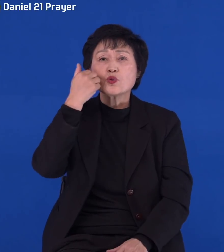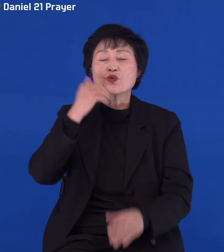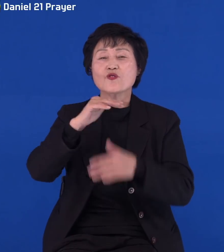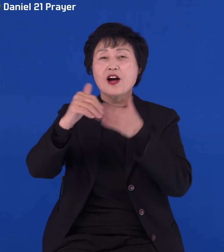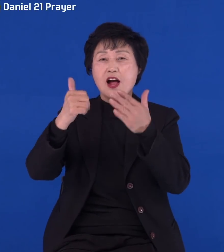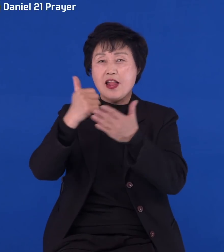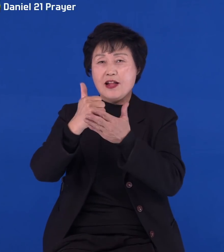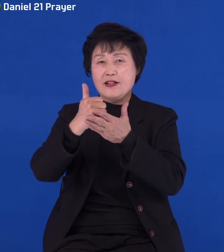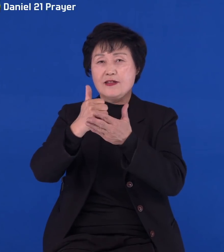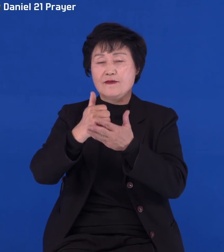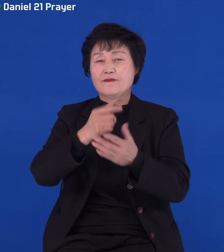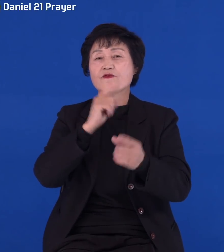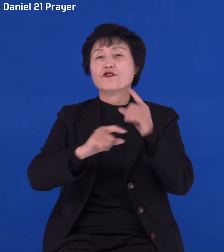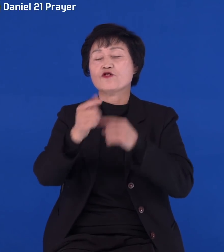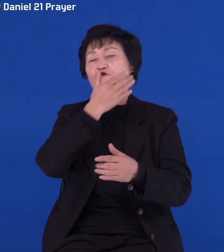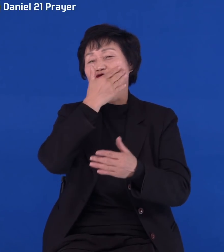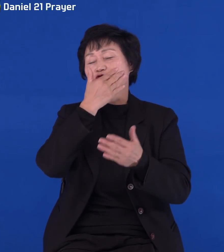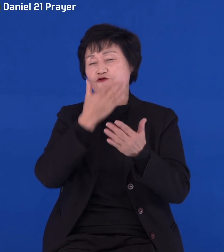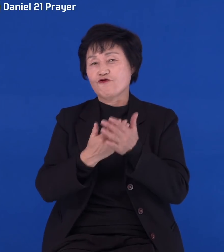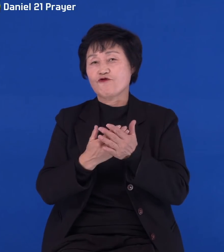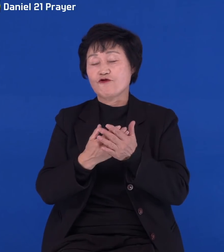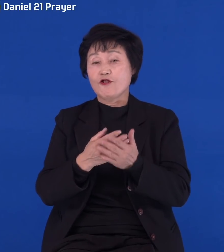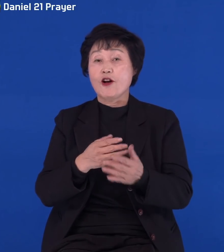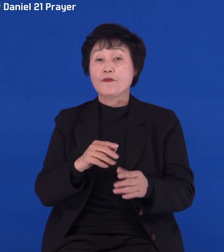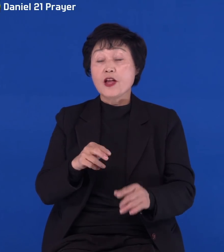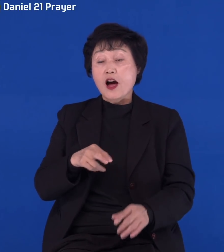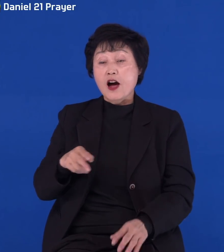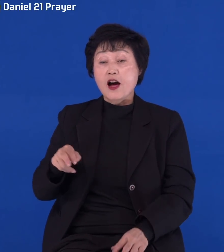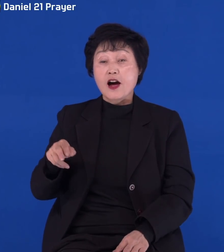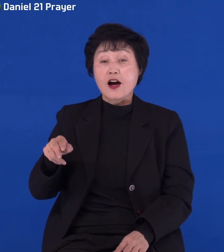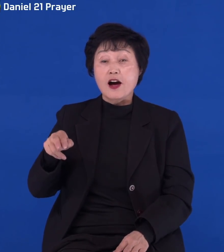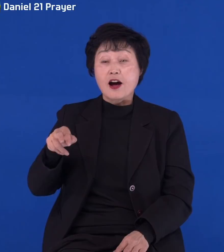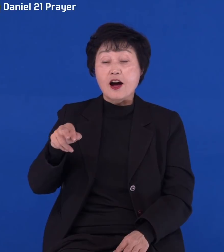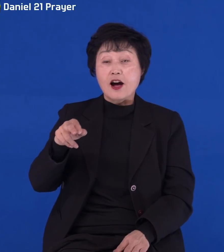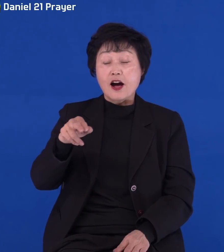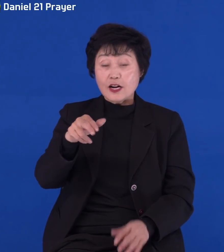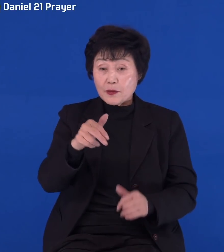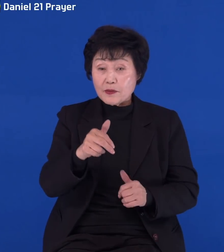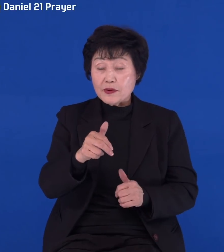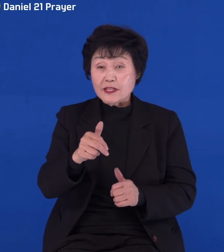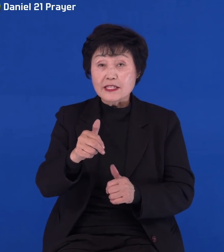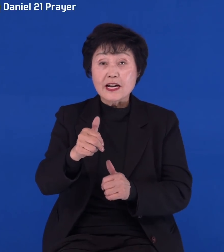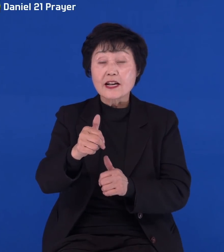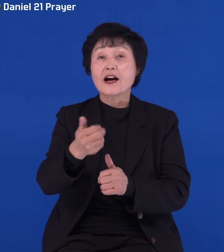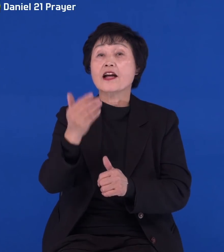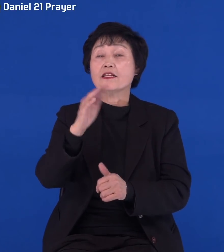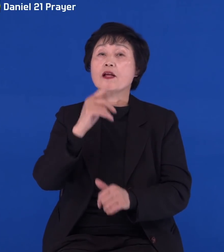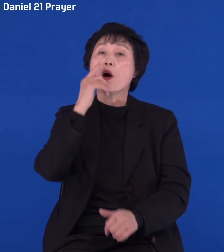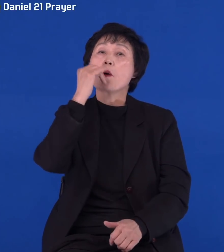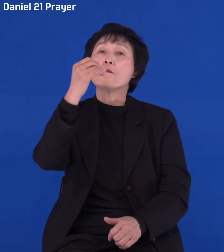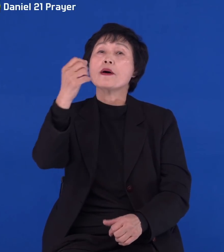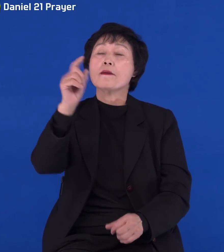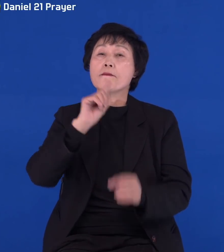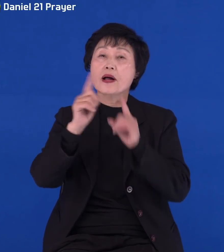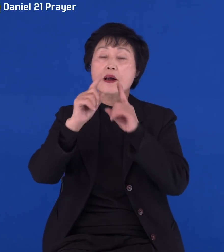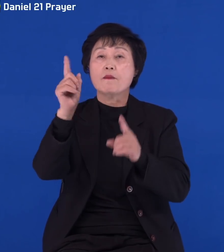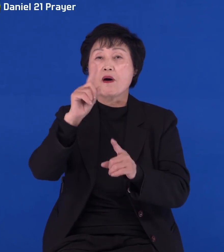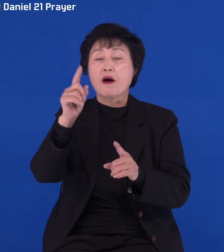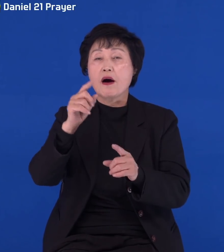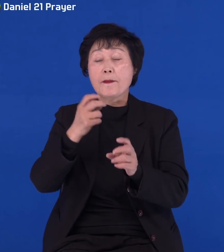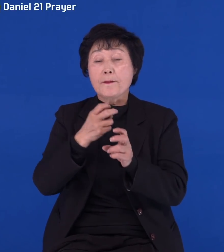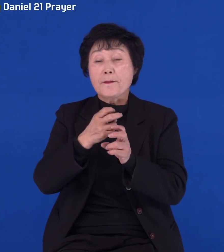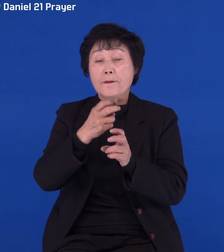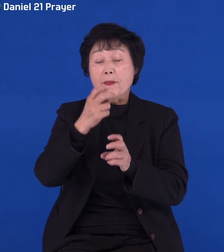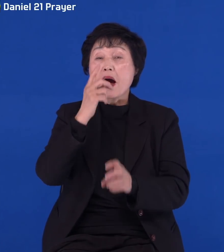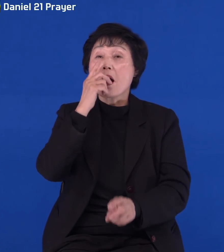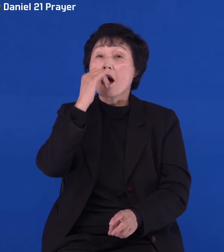이러신 거예요. 둘레길을 걸었는데 제가 뒤에 따라가는데 사랑하는 아들아, 예 어머니 말씀하세요 했더니 어머니 그런 거예요. 삐쩍 마른 어머님이